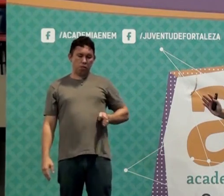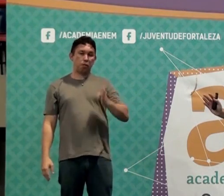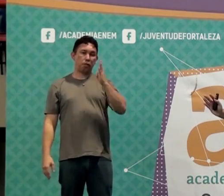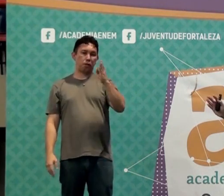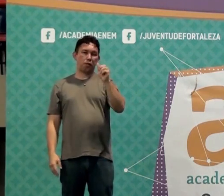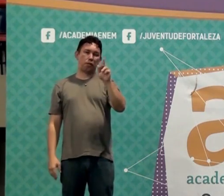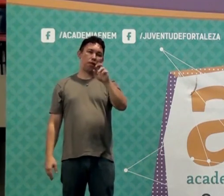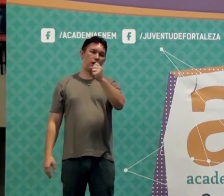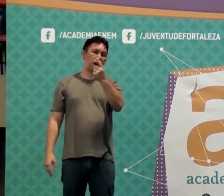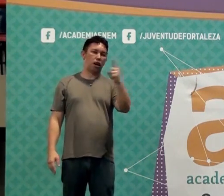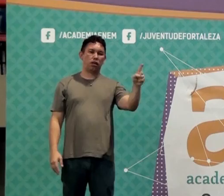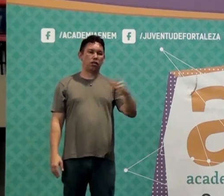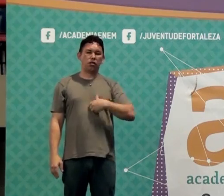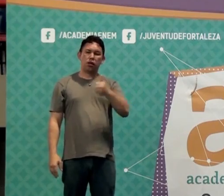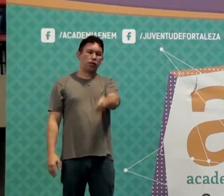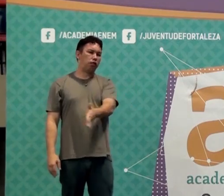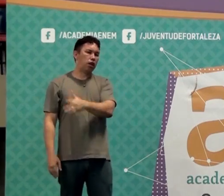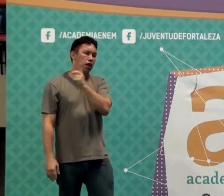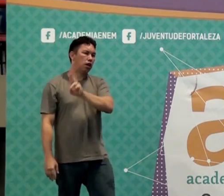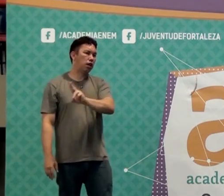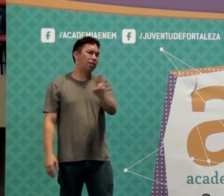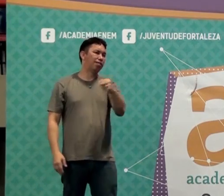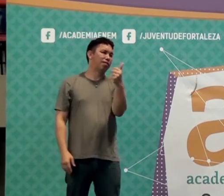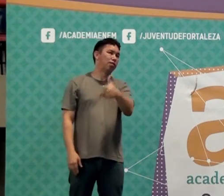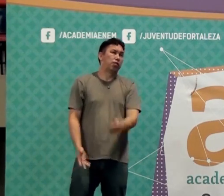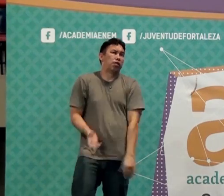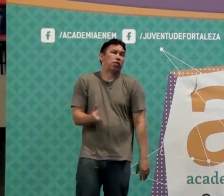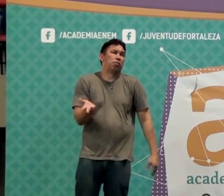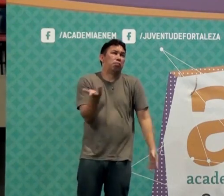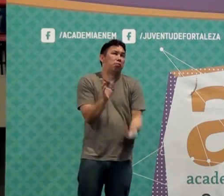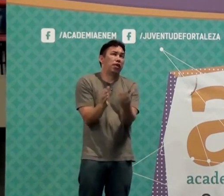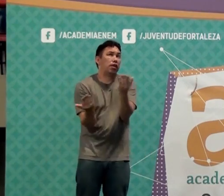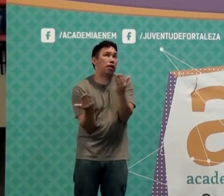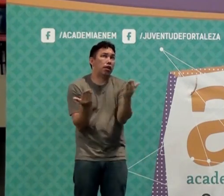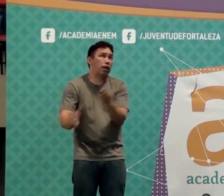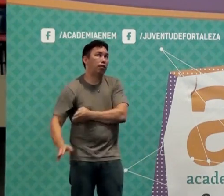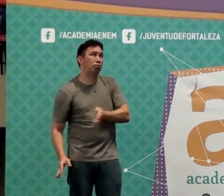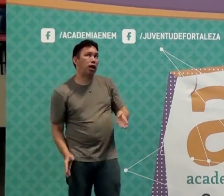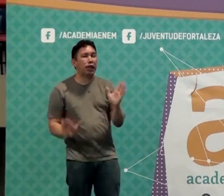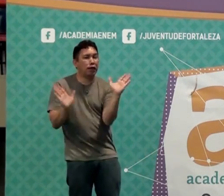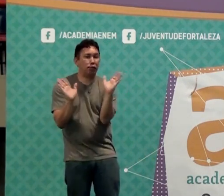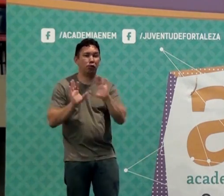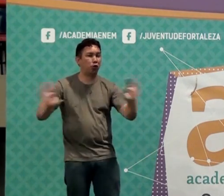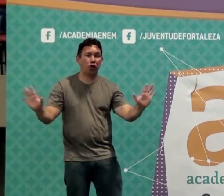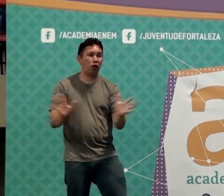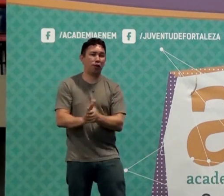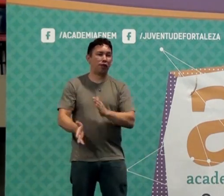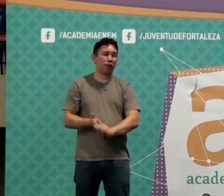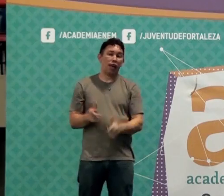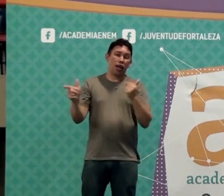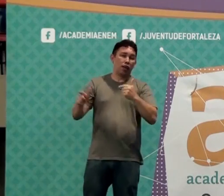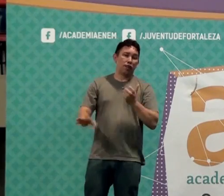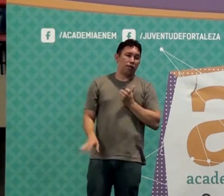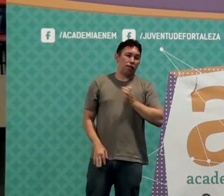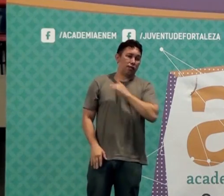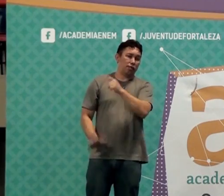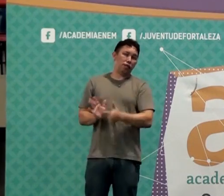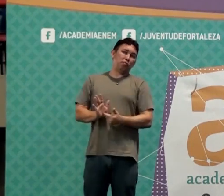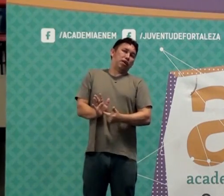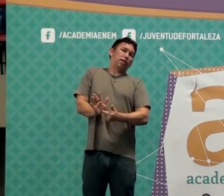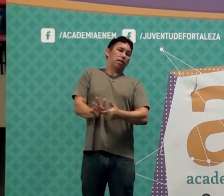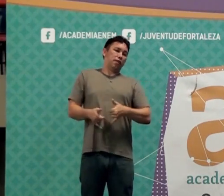de que tem o dono da terra e tem você que trabalha, praticamente eu tenho quantas 3 classes sociais? 3. O